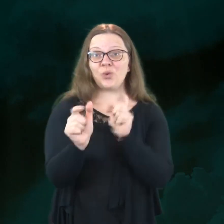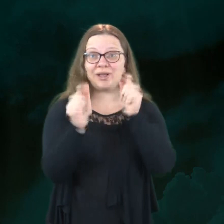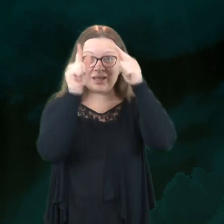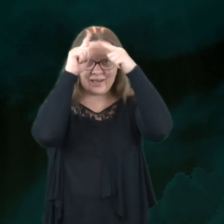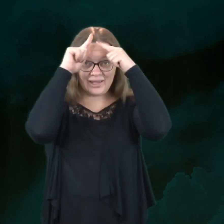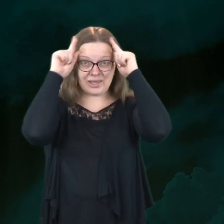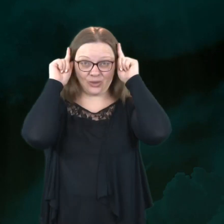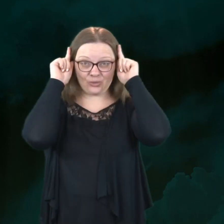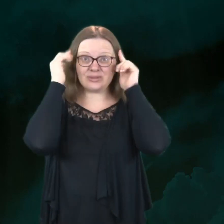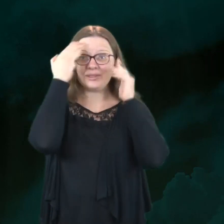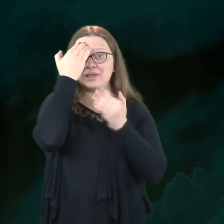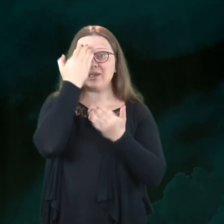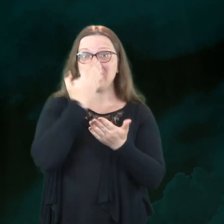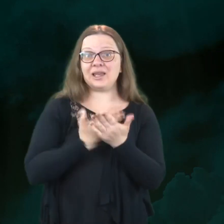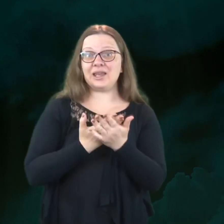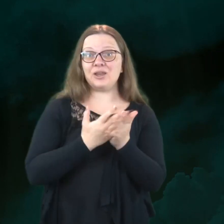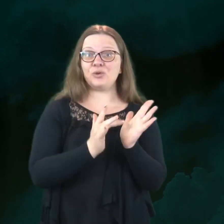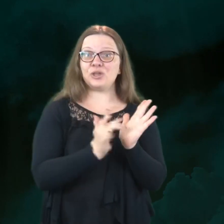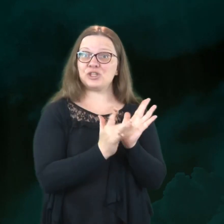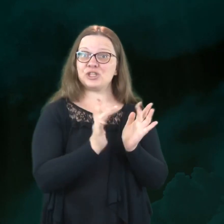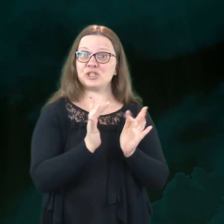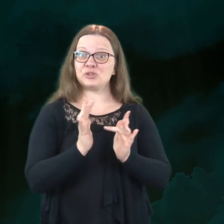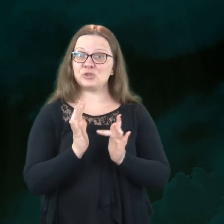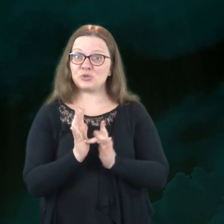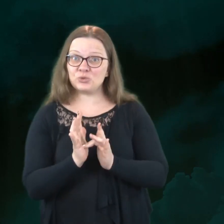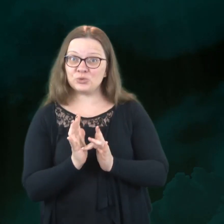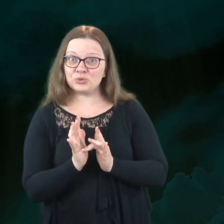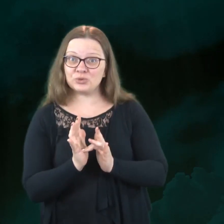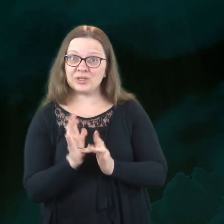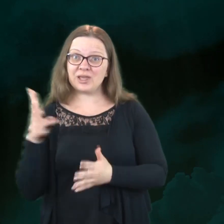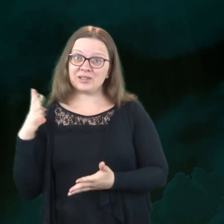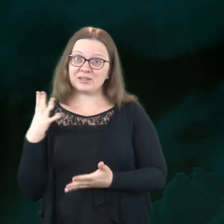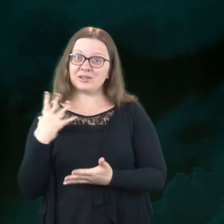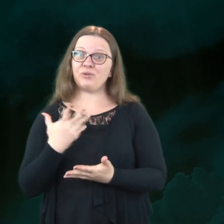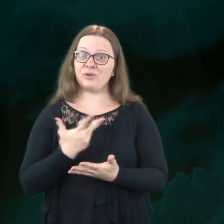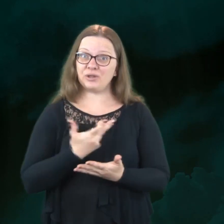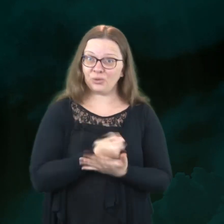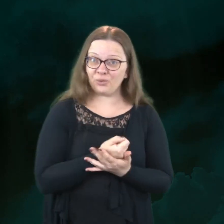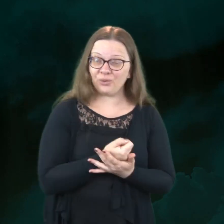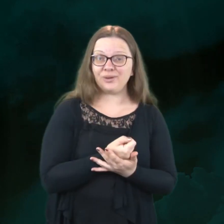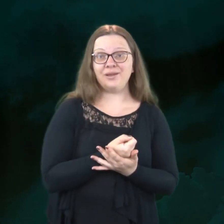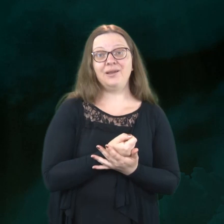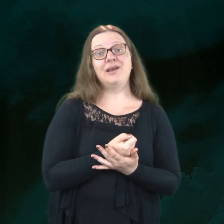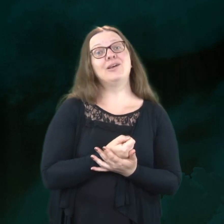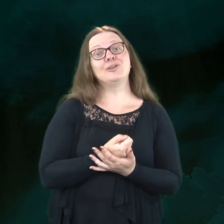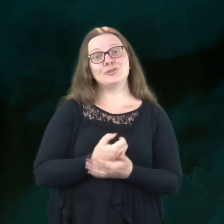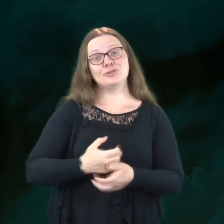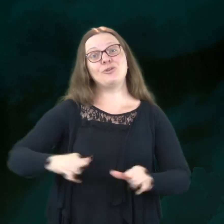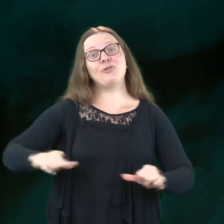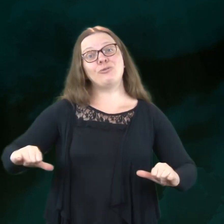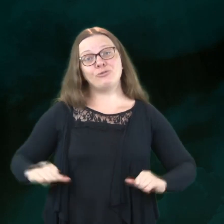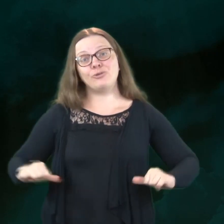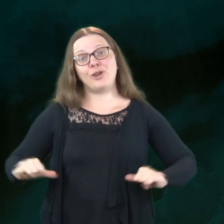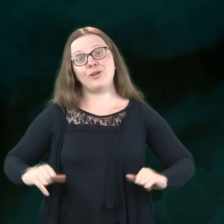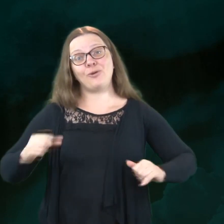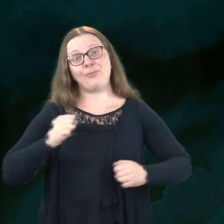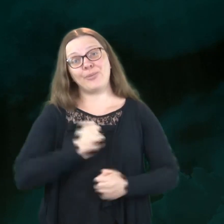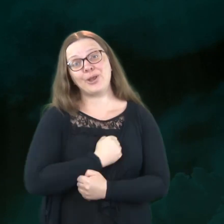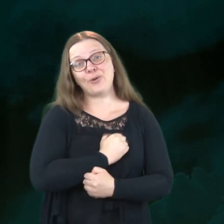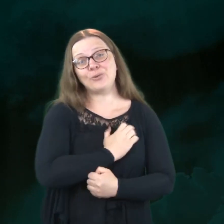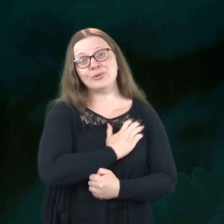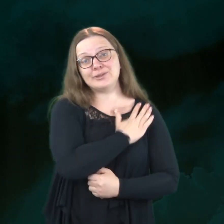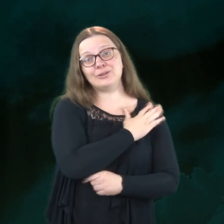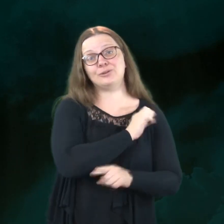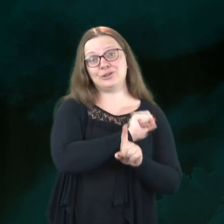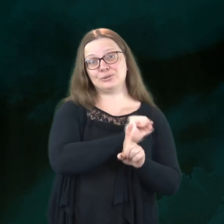sofrem isolamento da sociedade. Por isso, irmãos, por que eu falo isso? Esse é um pano de fundo para mostrar a